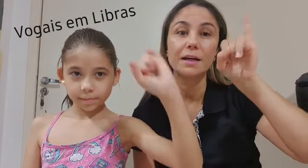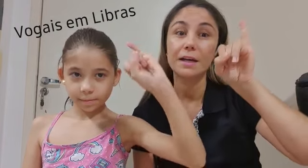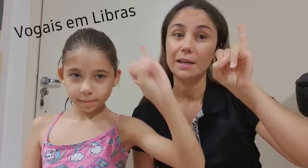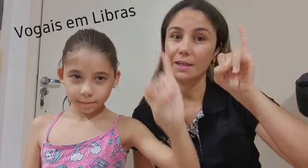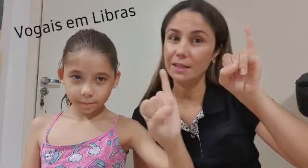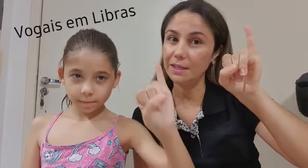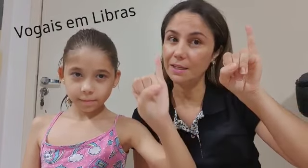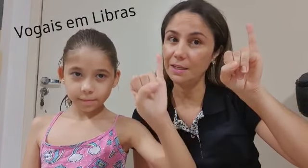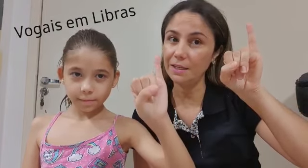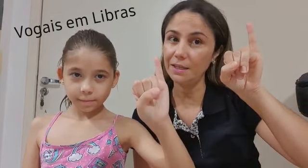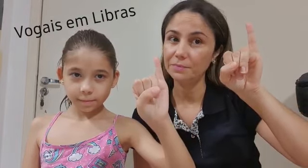I.